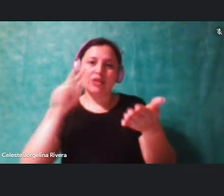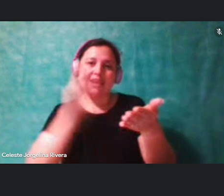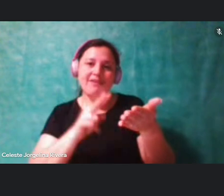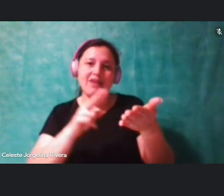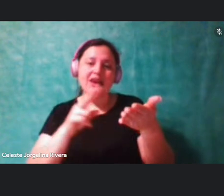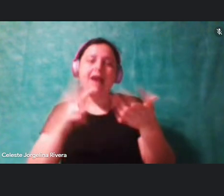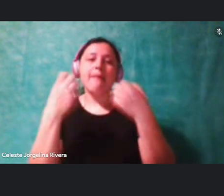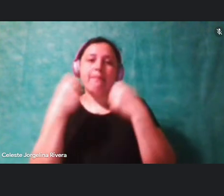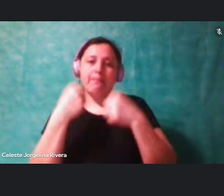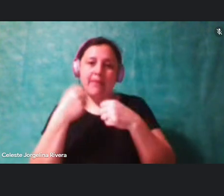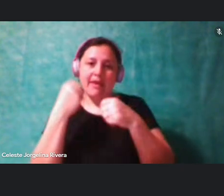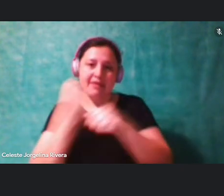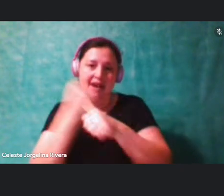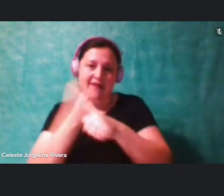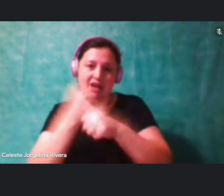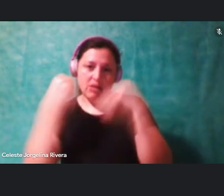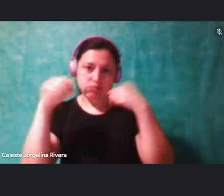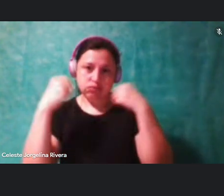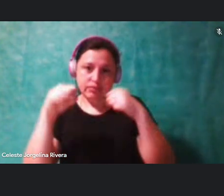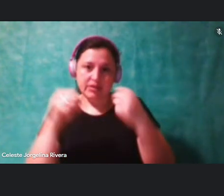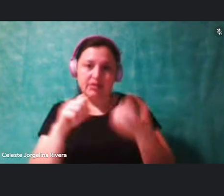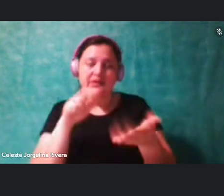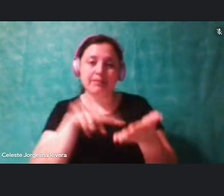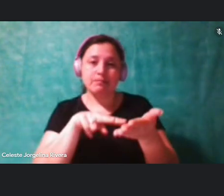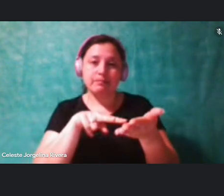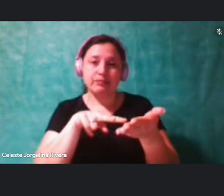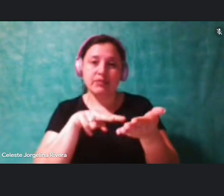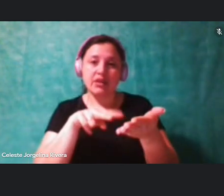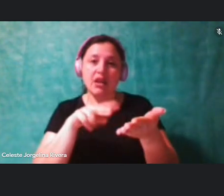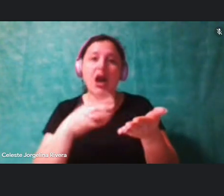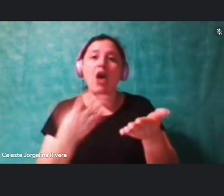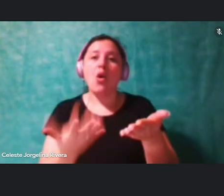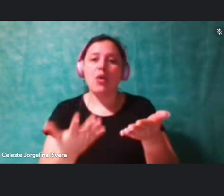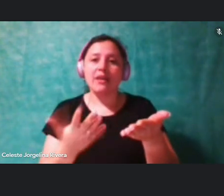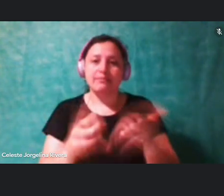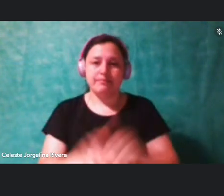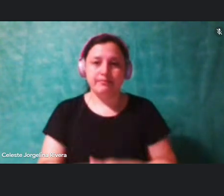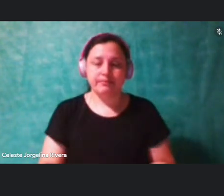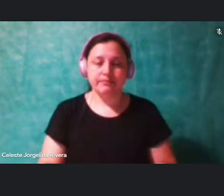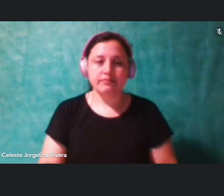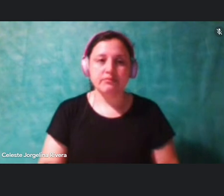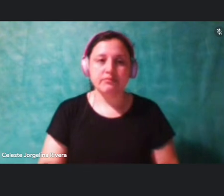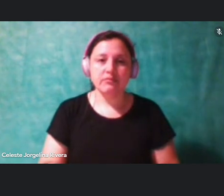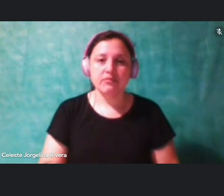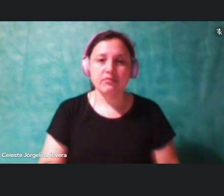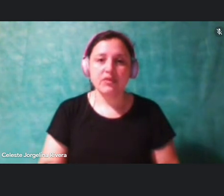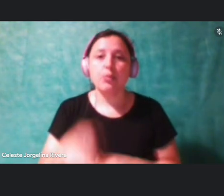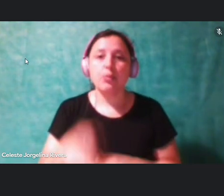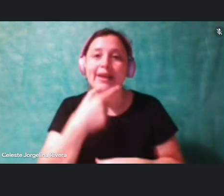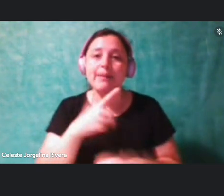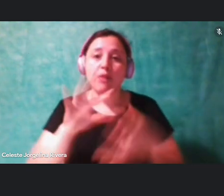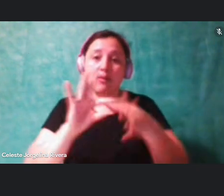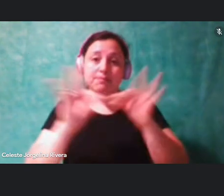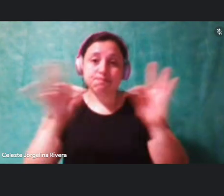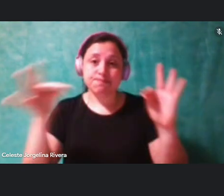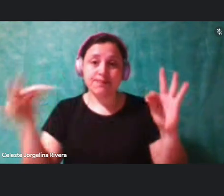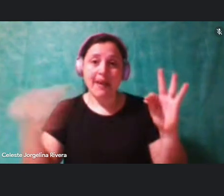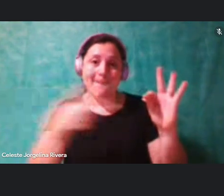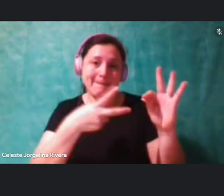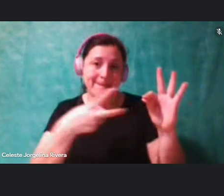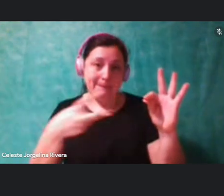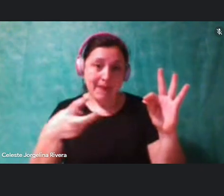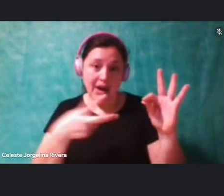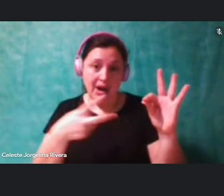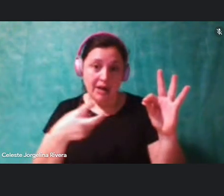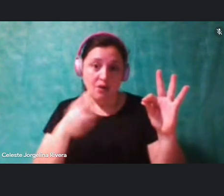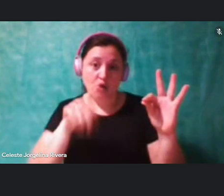defined. Aparte de ser una frase verbal que van a analizar o que van a traducir, está